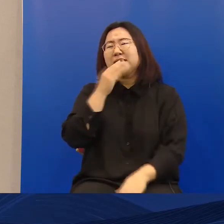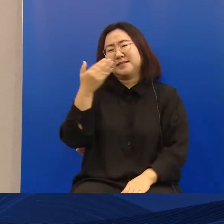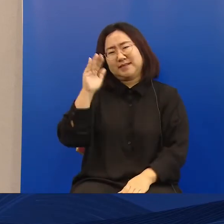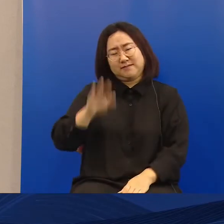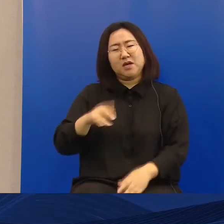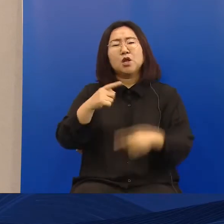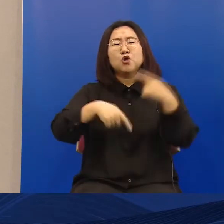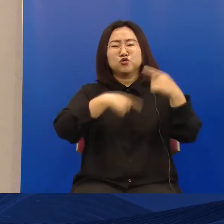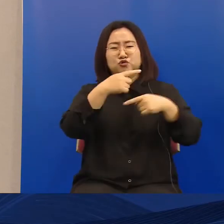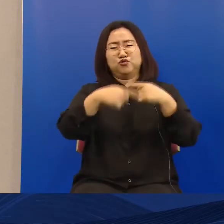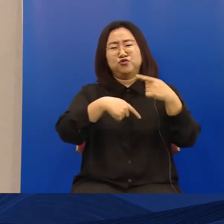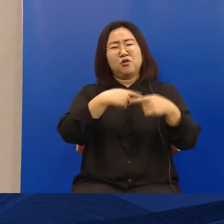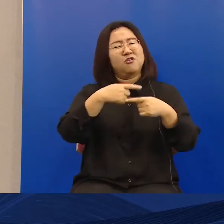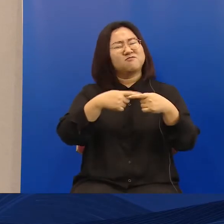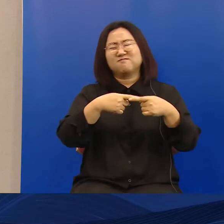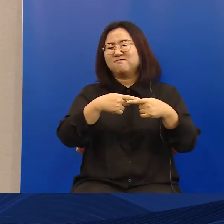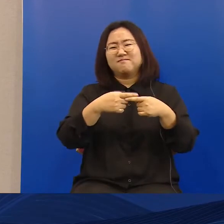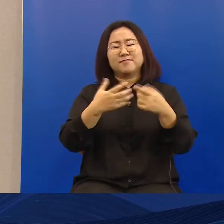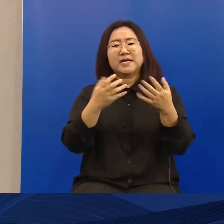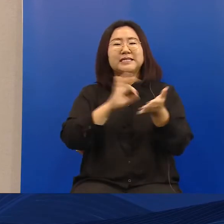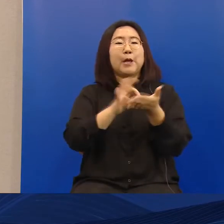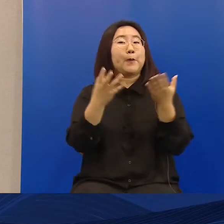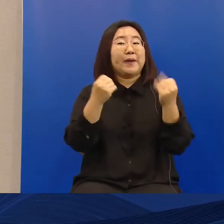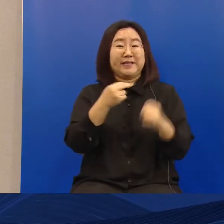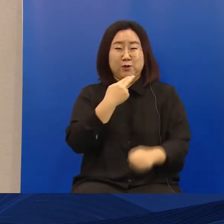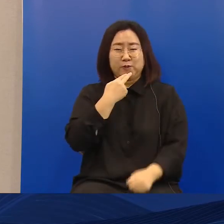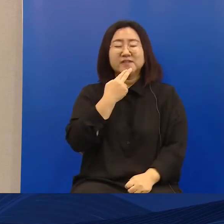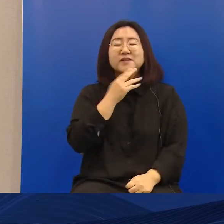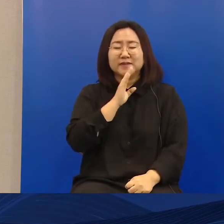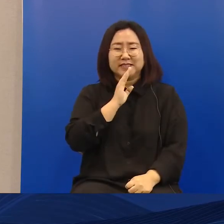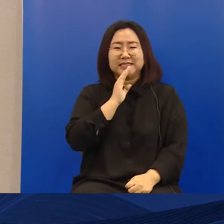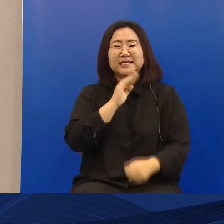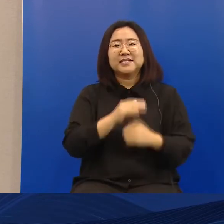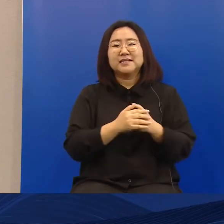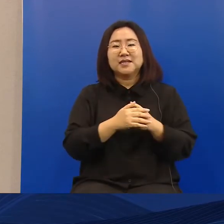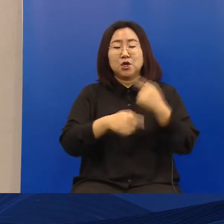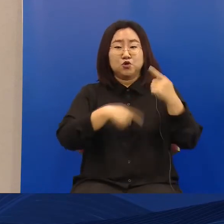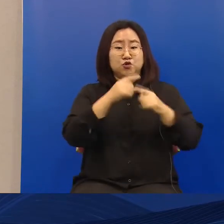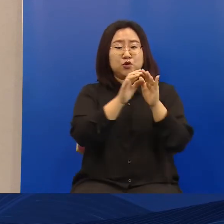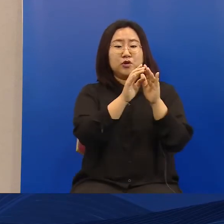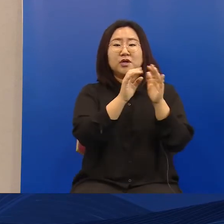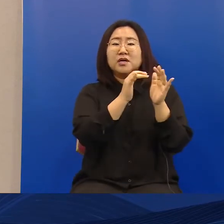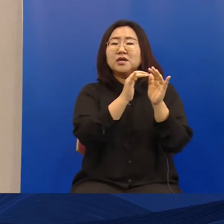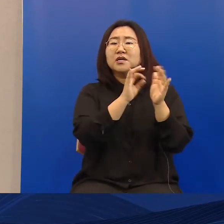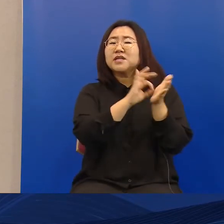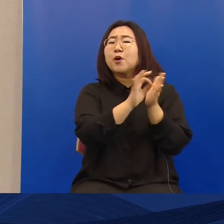무색할 정도로 수어의 환경은 그렇게 썩 좋지는 않습니다. 굉장히 좋지는 않은데 수어 사용자의 비율이 많이 저조하고